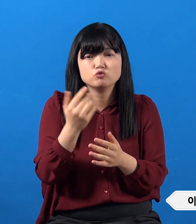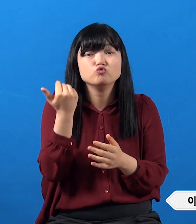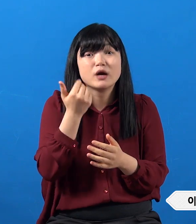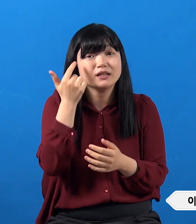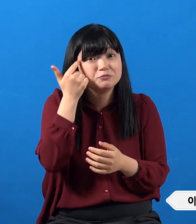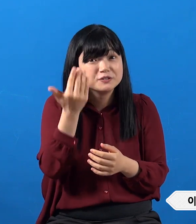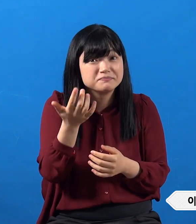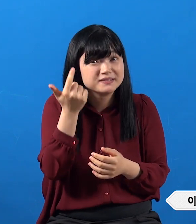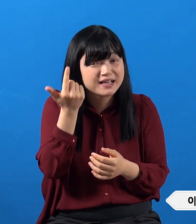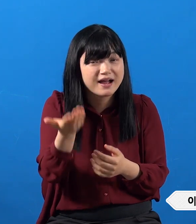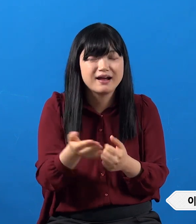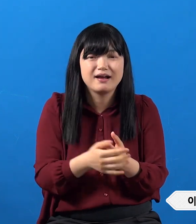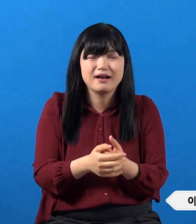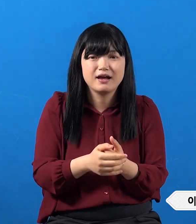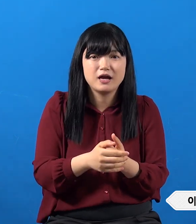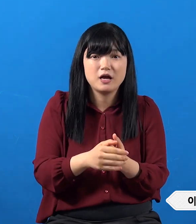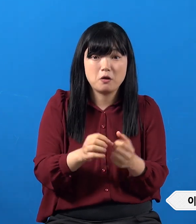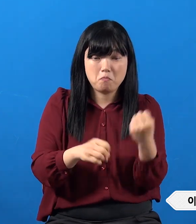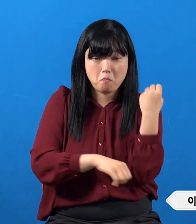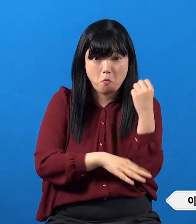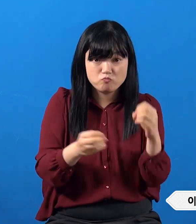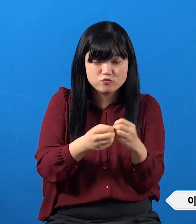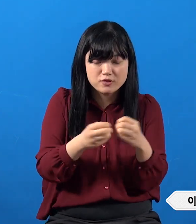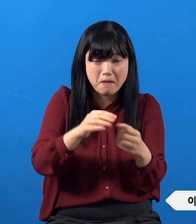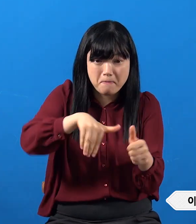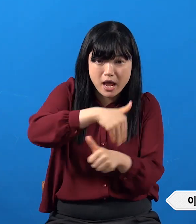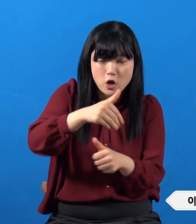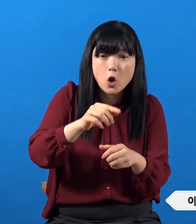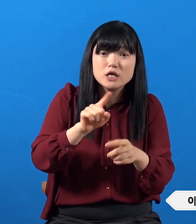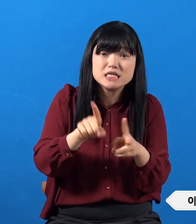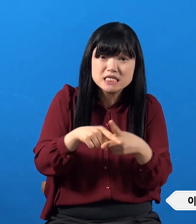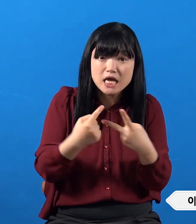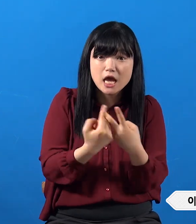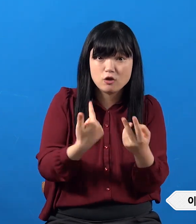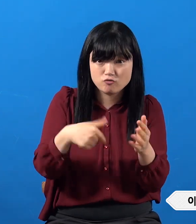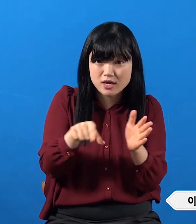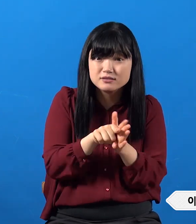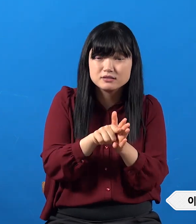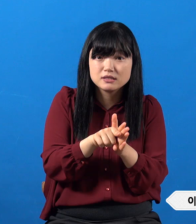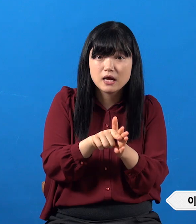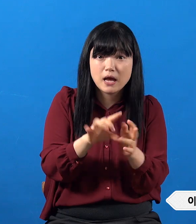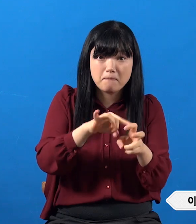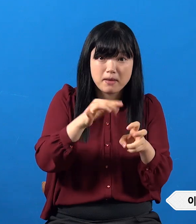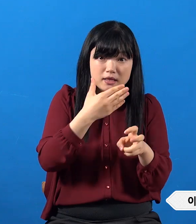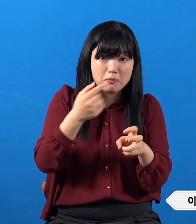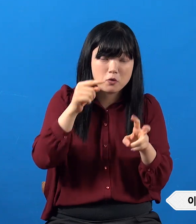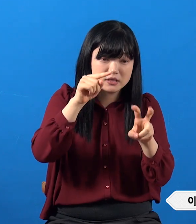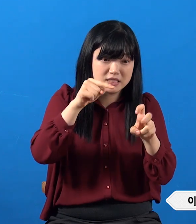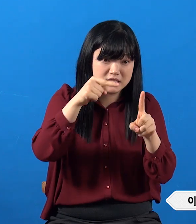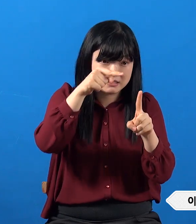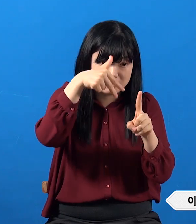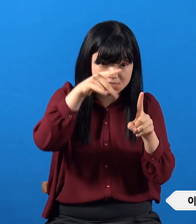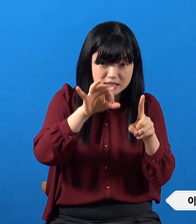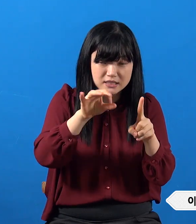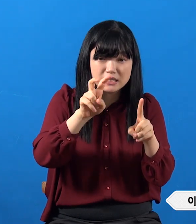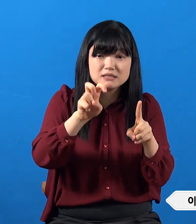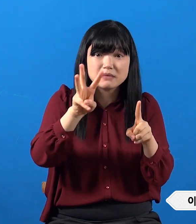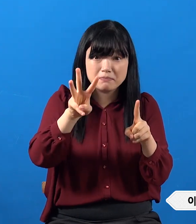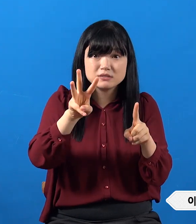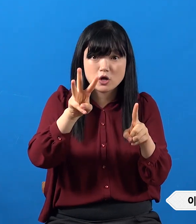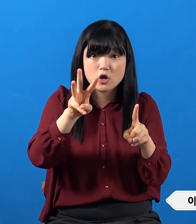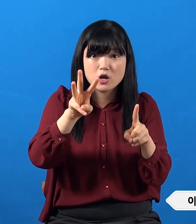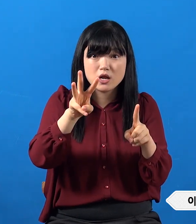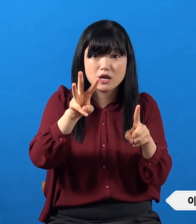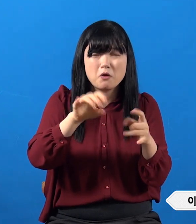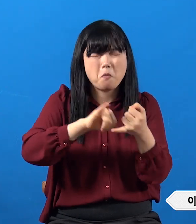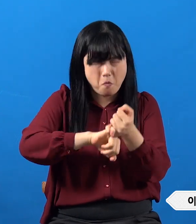누구한테 하셨죠? 우리가 본문의 배경을 이해하기 위해서 조금 앞으로 가셔서 마태복음 21장